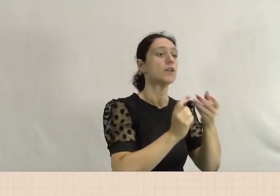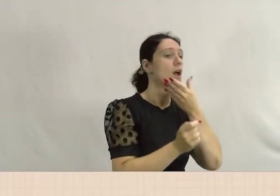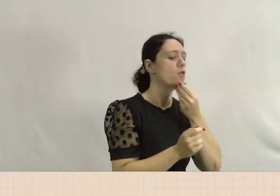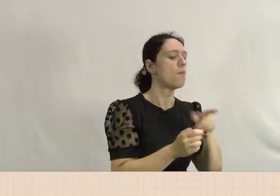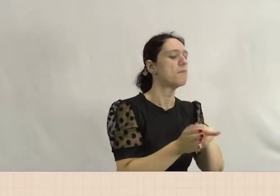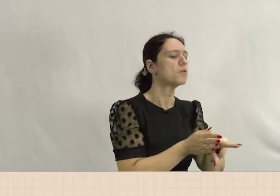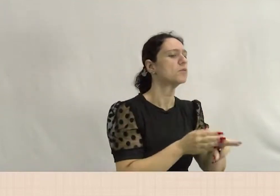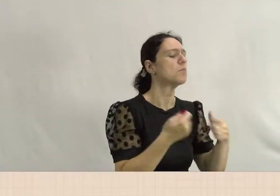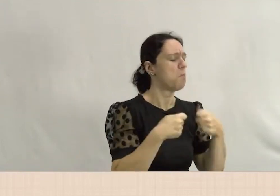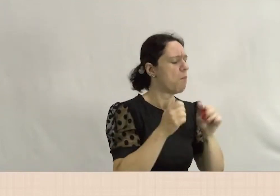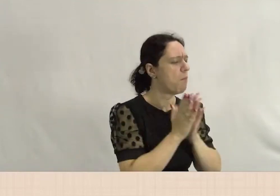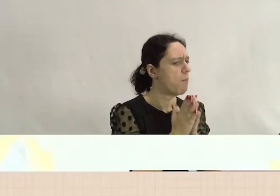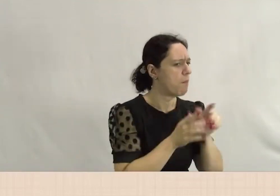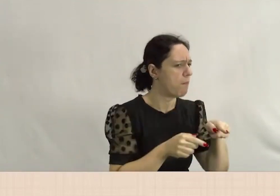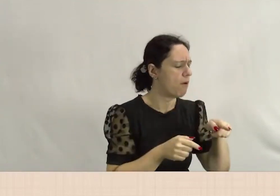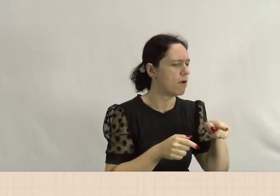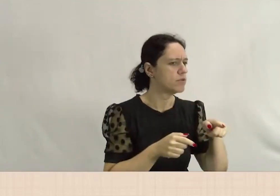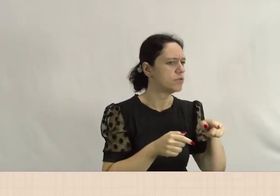você?